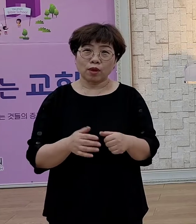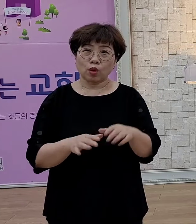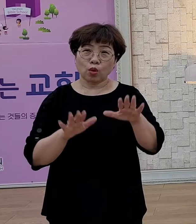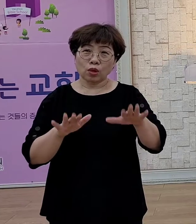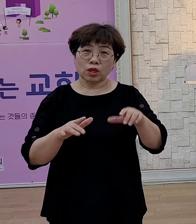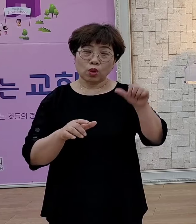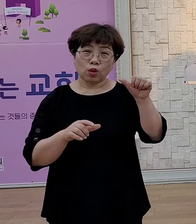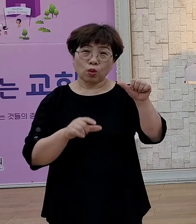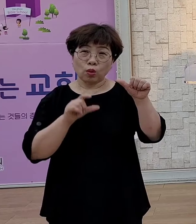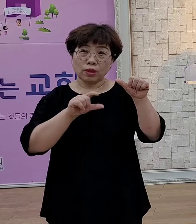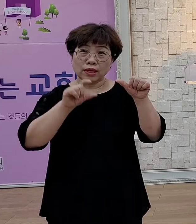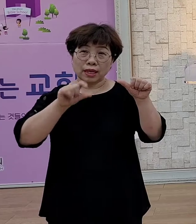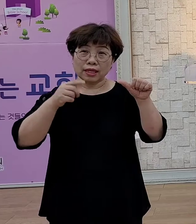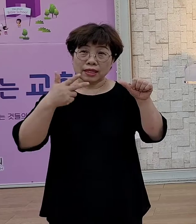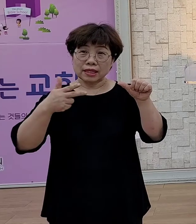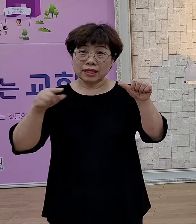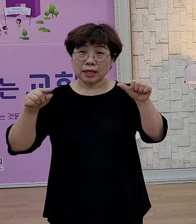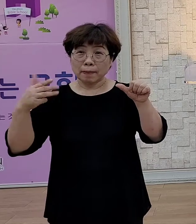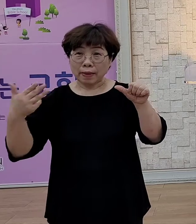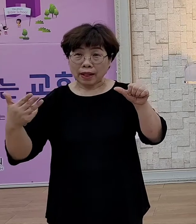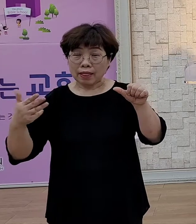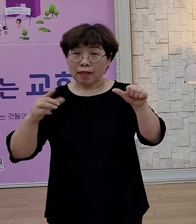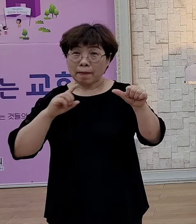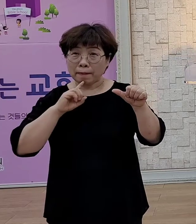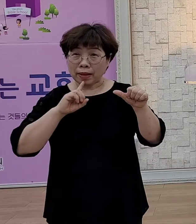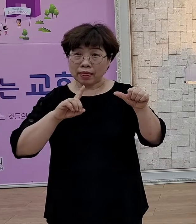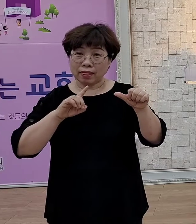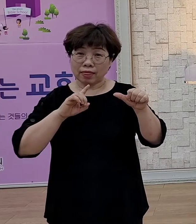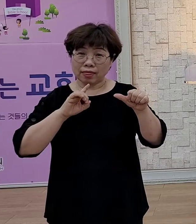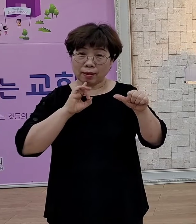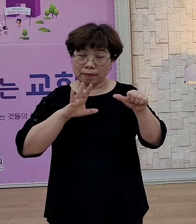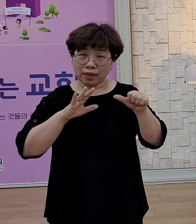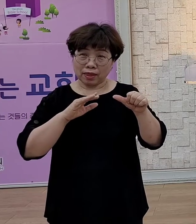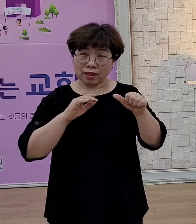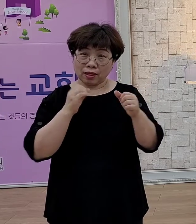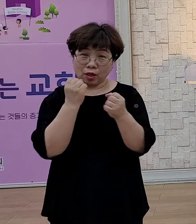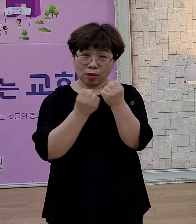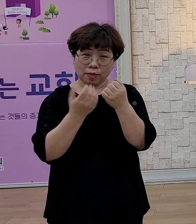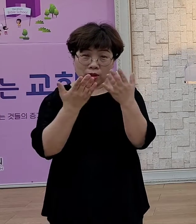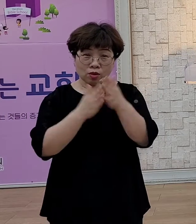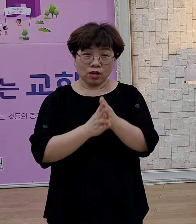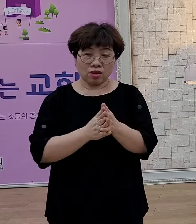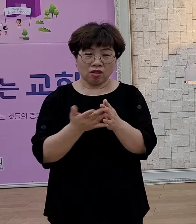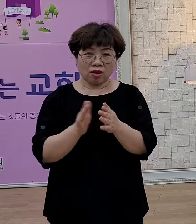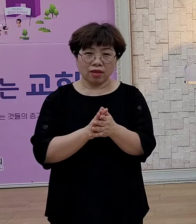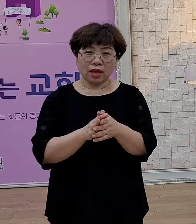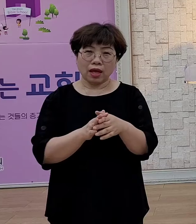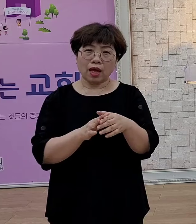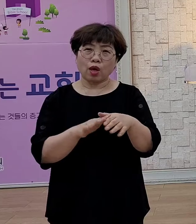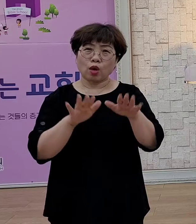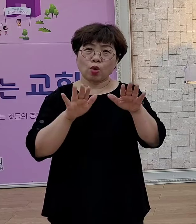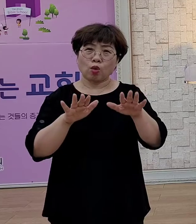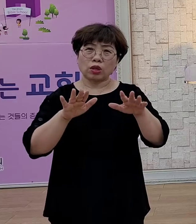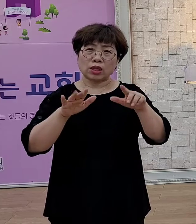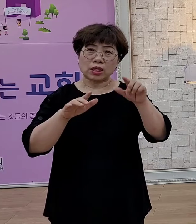부족하잖아요. 그래서 7절 8절 지나서 9절 10절 11절 12절까지 보면 이 참으라는 말이 6번이나